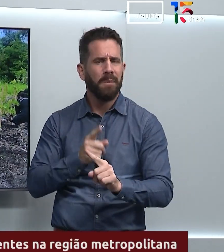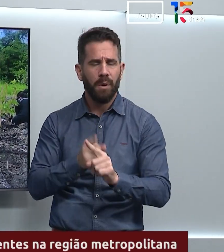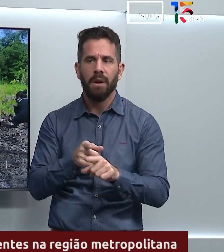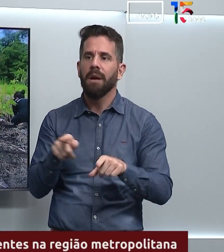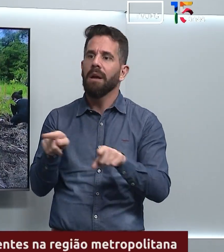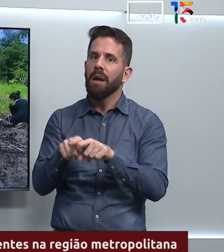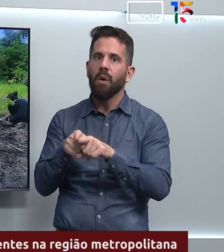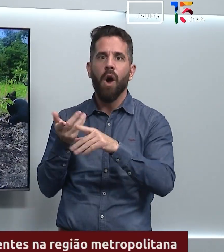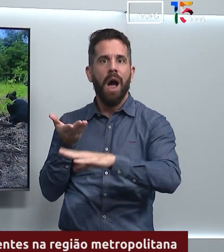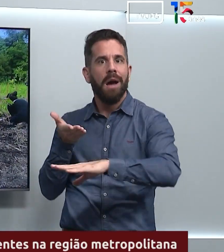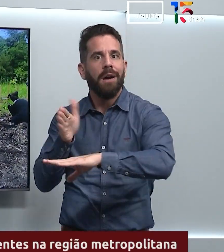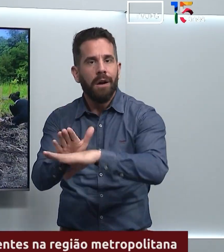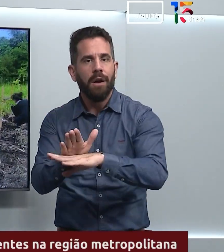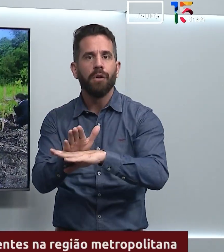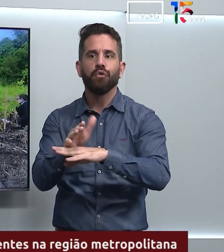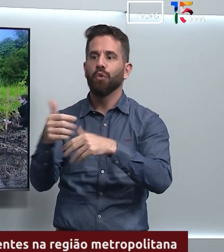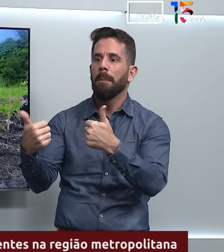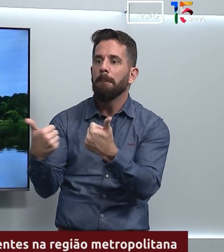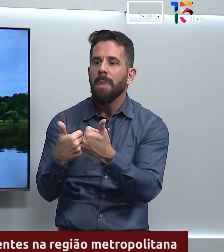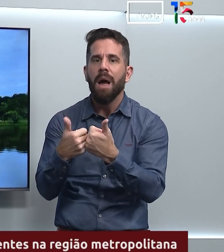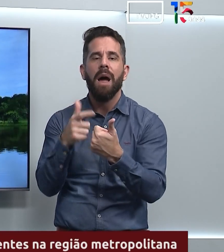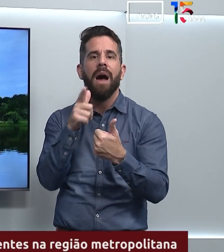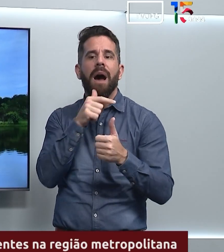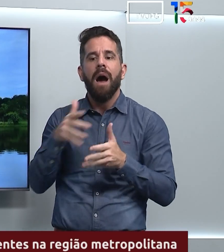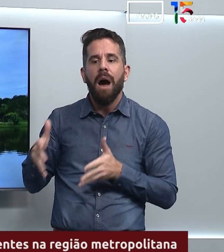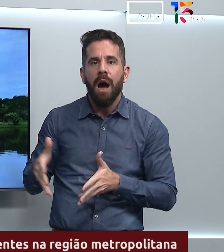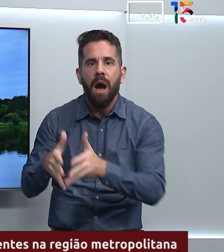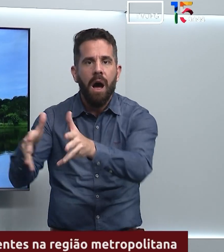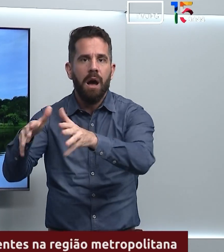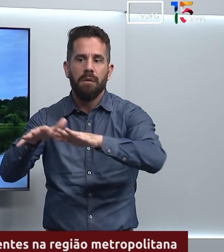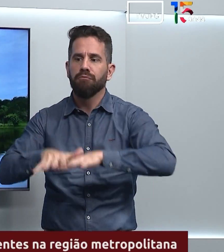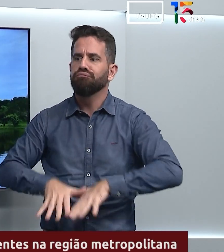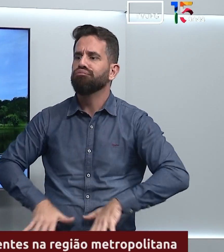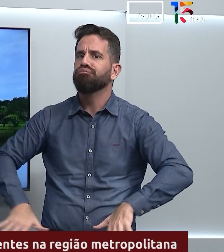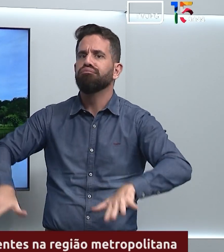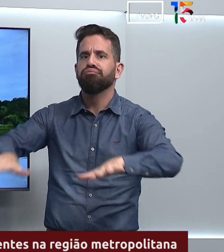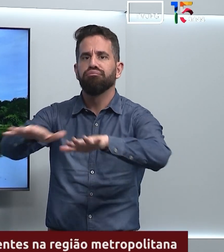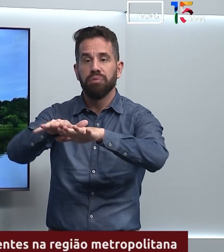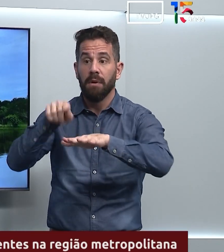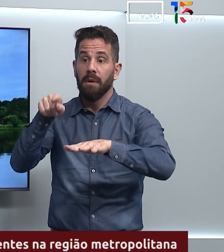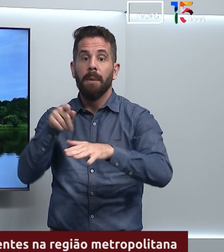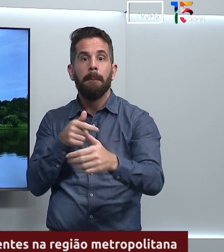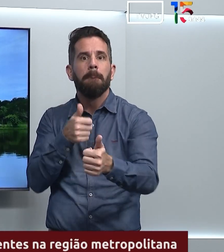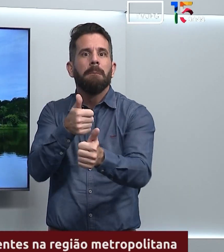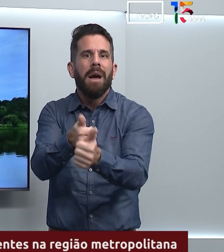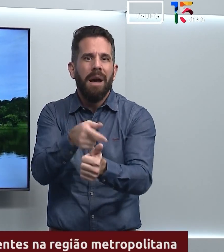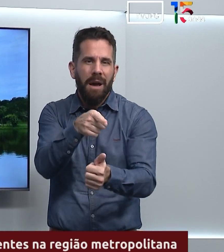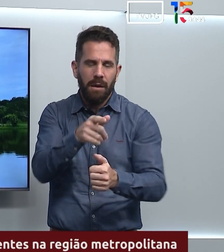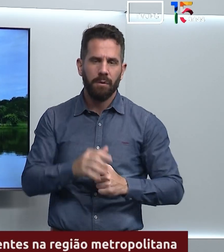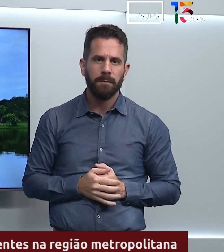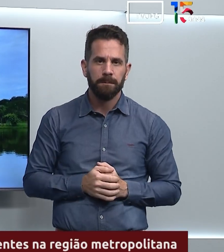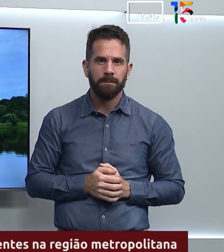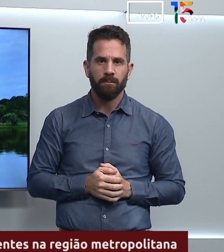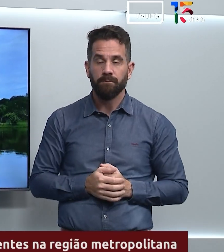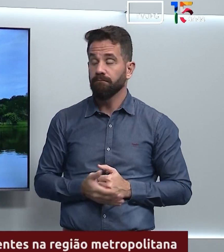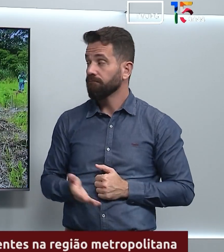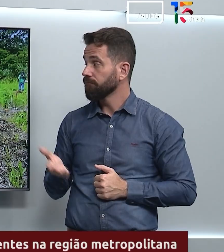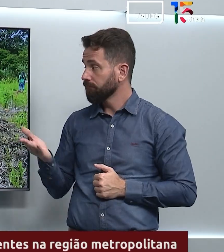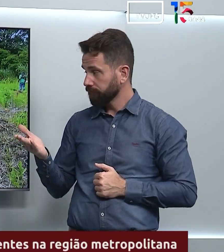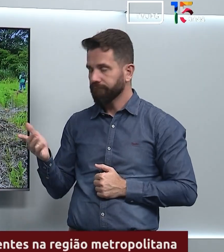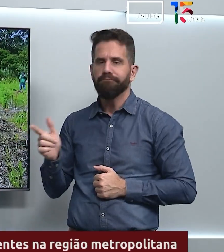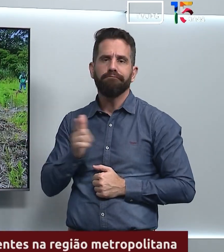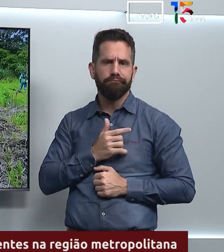recarregar esses mananciais subterrâneos que depois vão desaguar nos rios e lagoas também. E é aí que entram